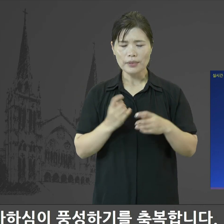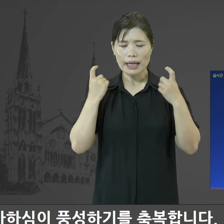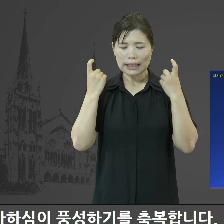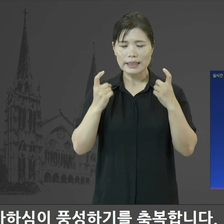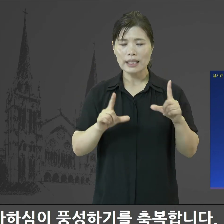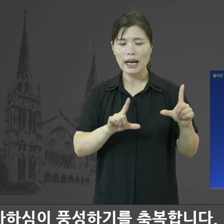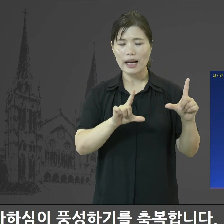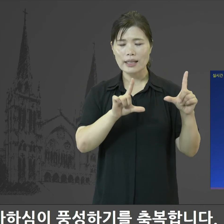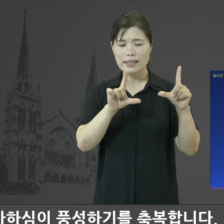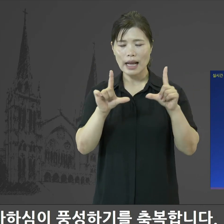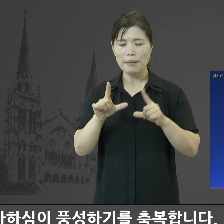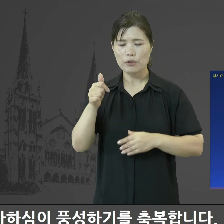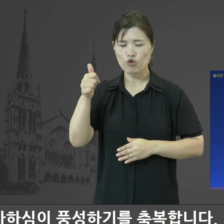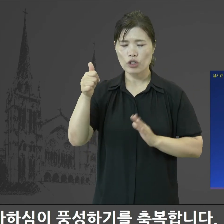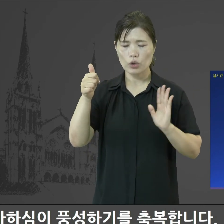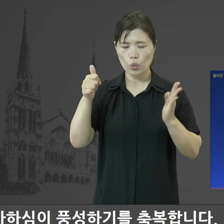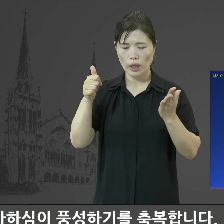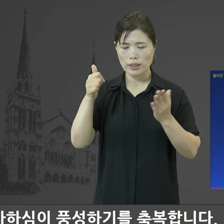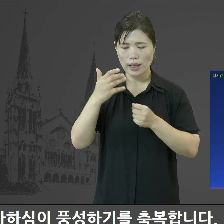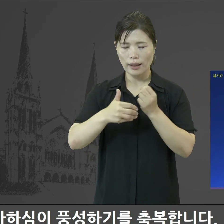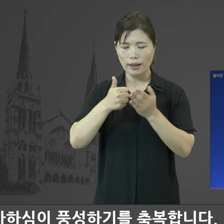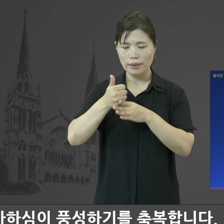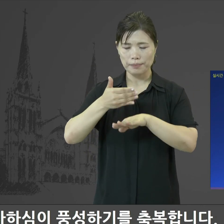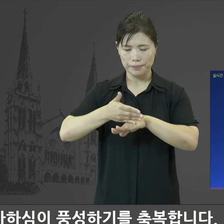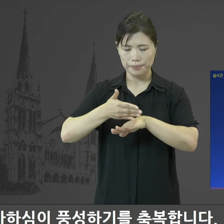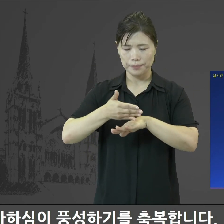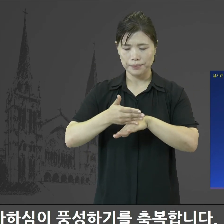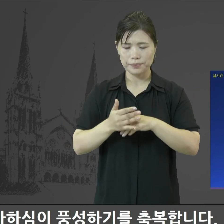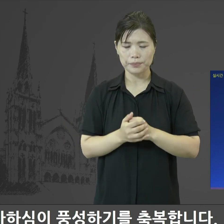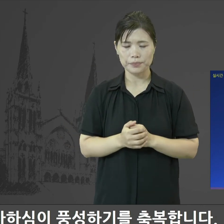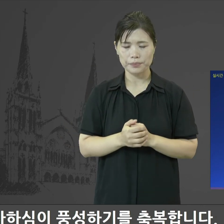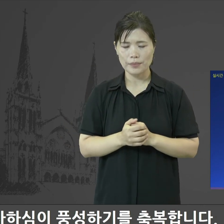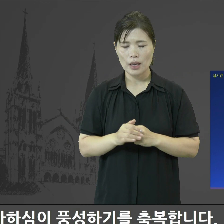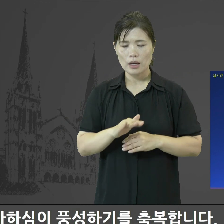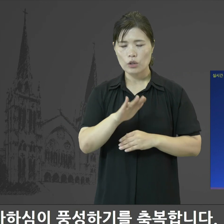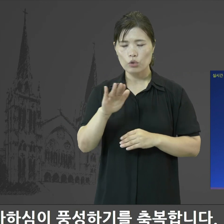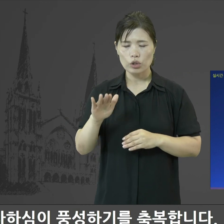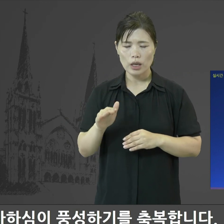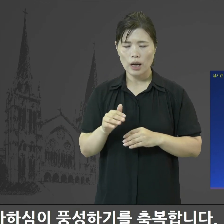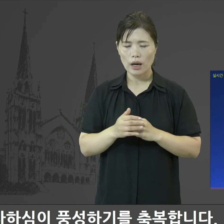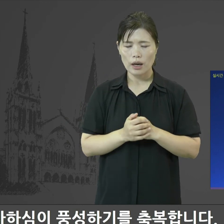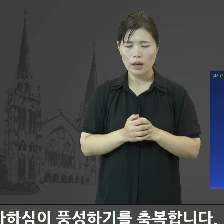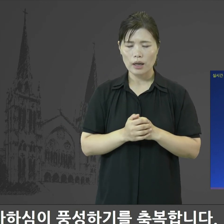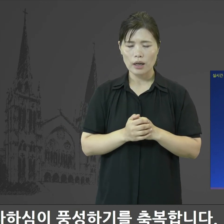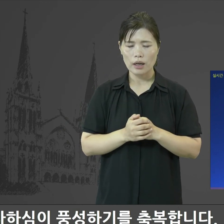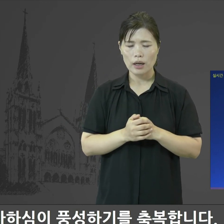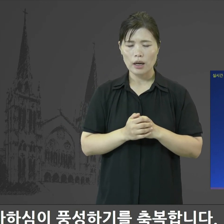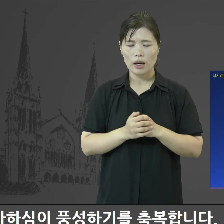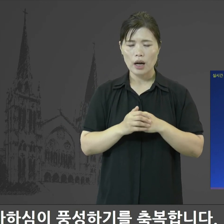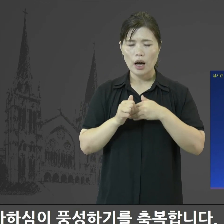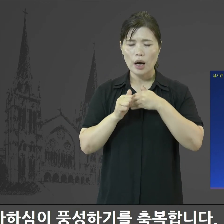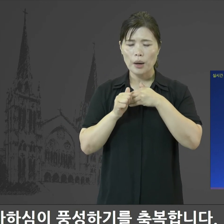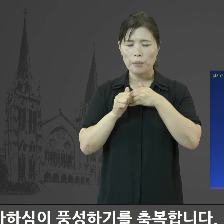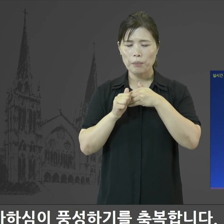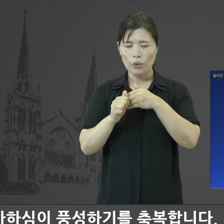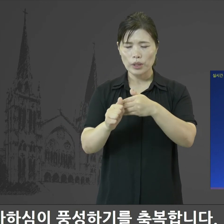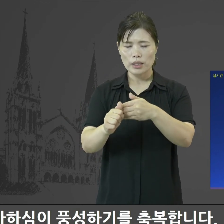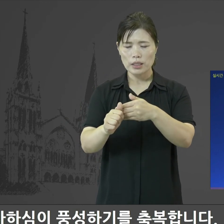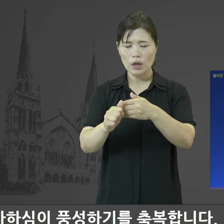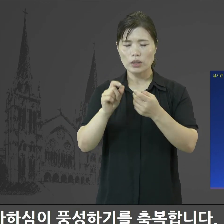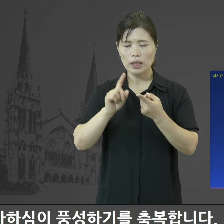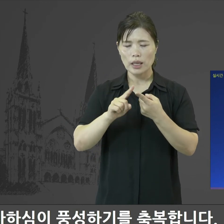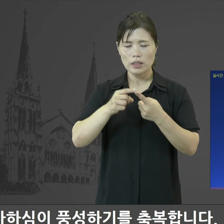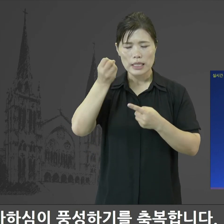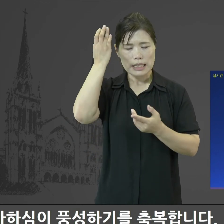나그네 삶의 주인이 되어주시는 하나님, 감사합니다. 우리가 보내신 곳을 잊어버리지 않고 나아가야 할 길을